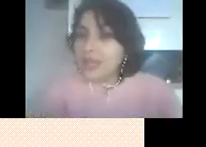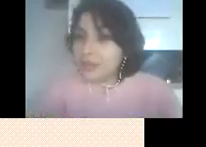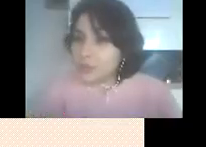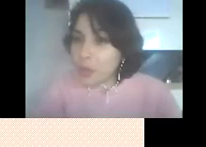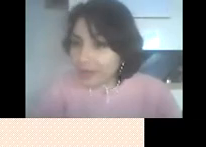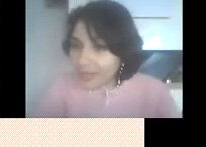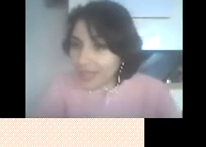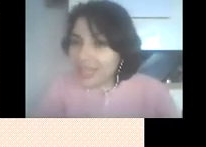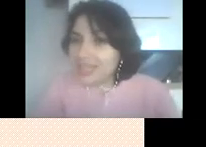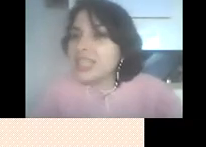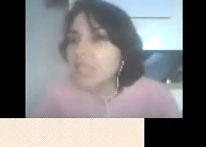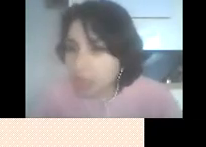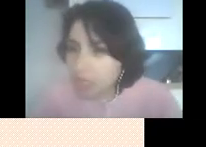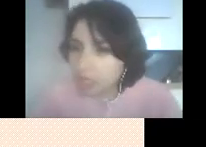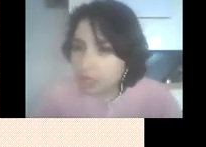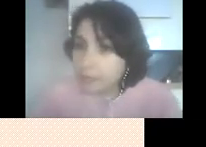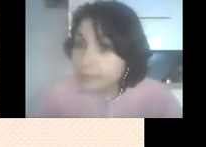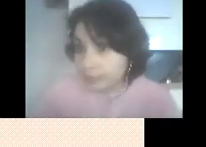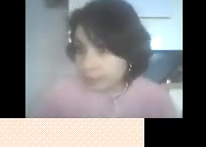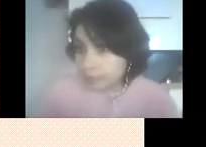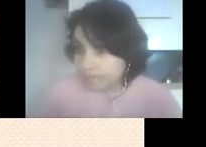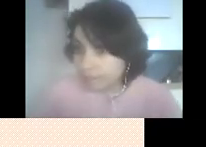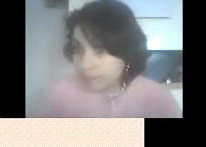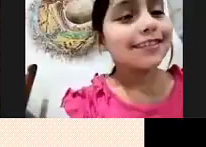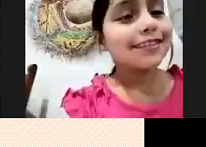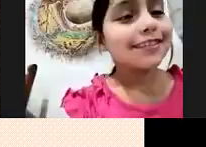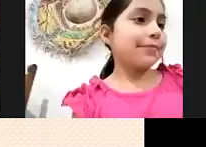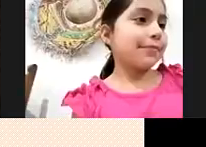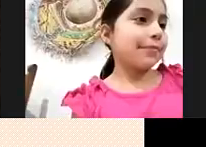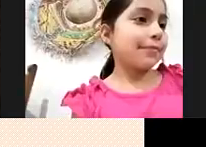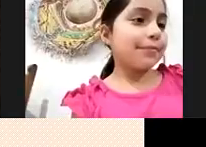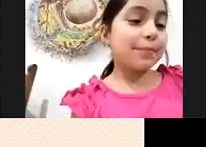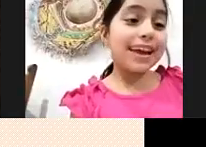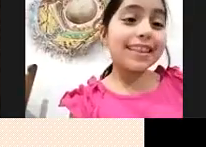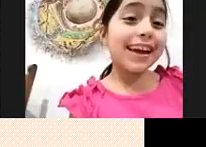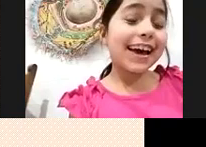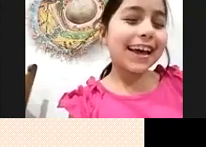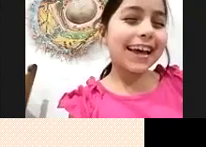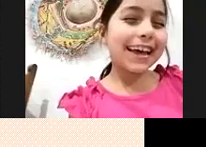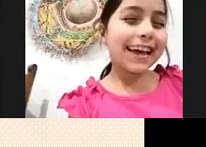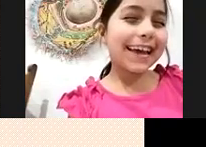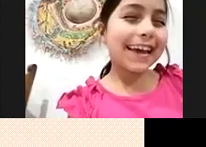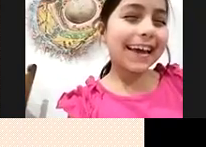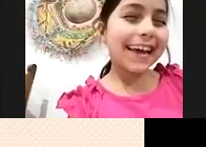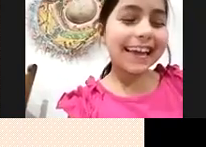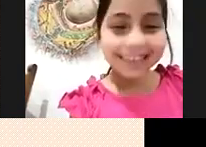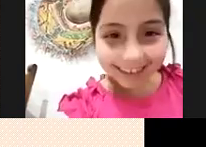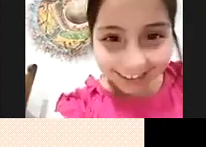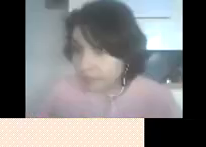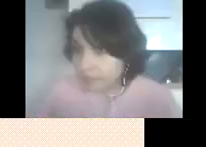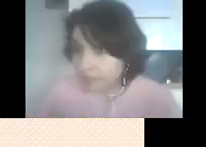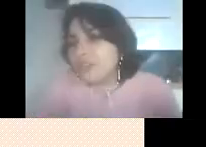vaso, súper bien, y resistente, sí, no sé qué piedra,